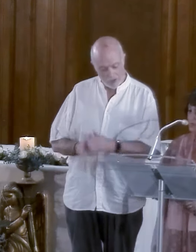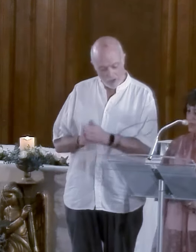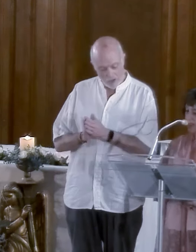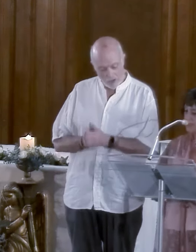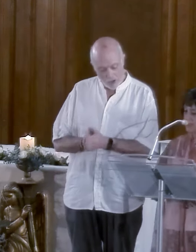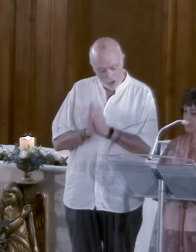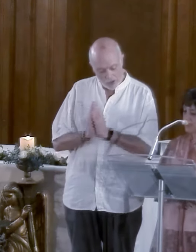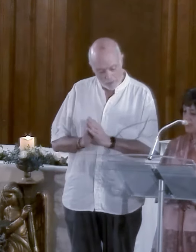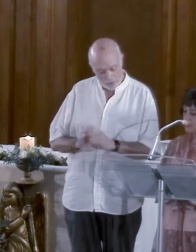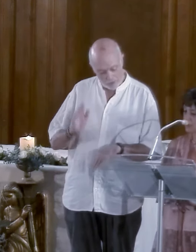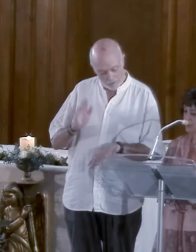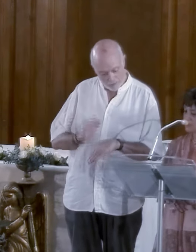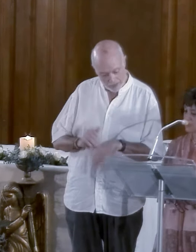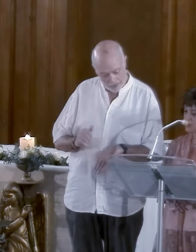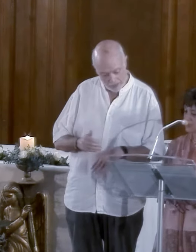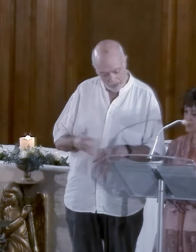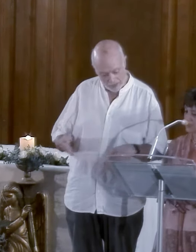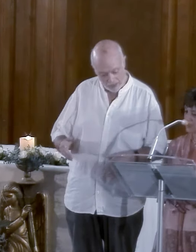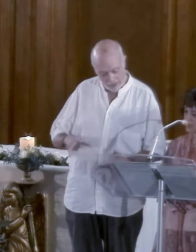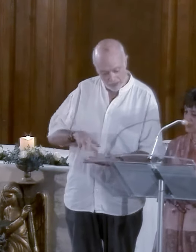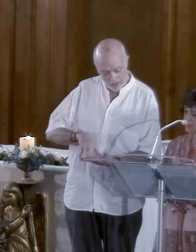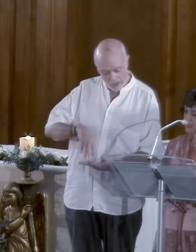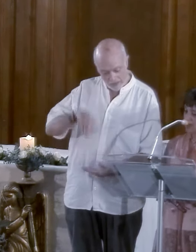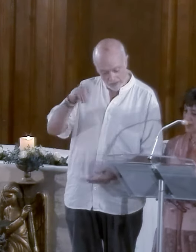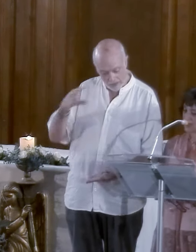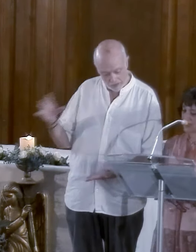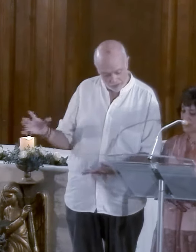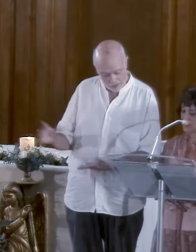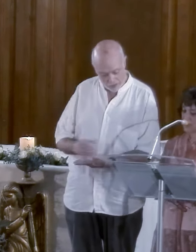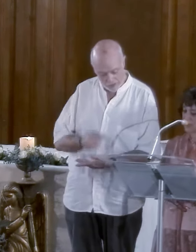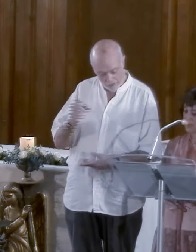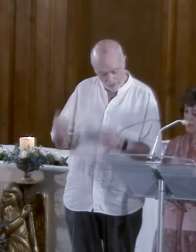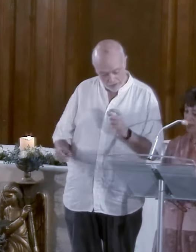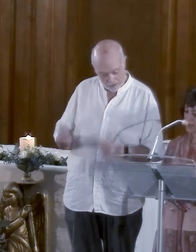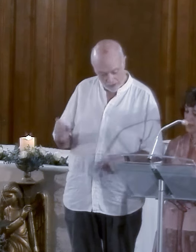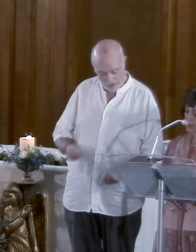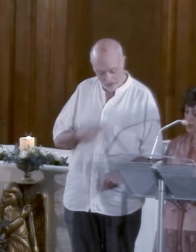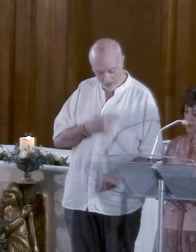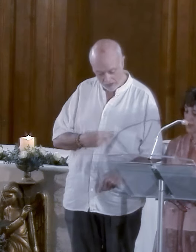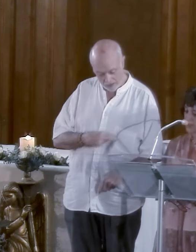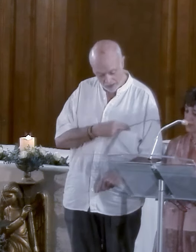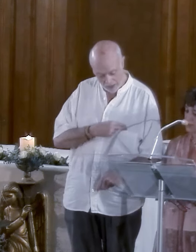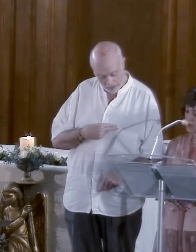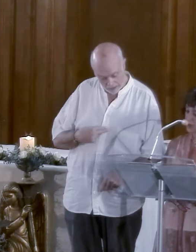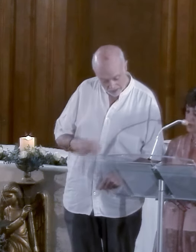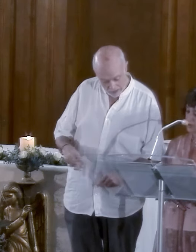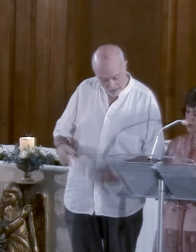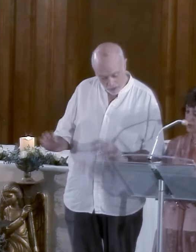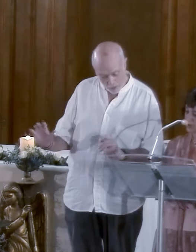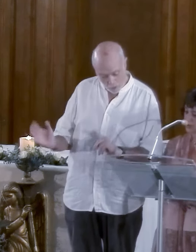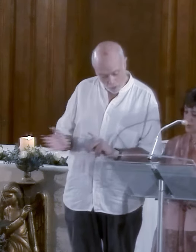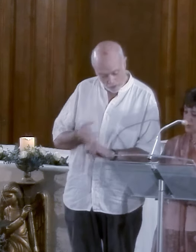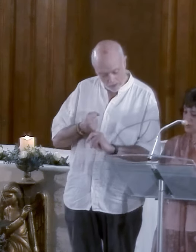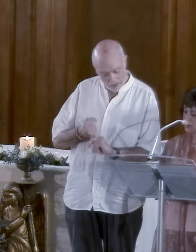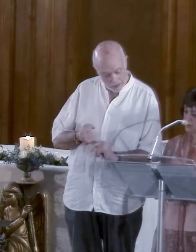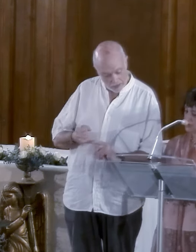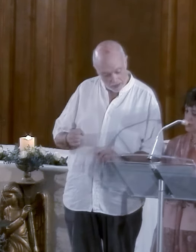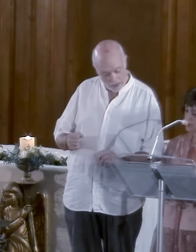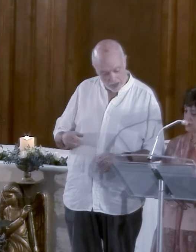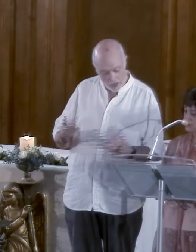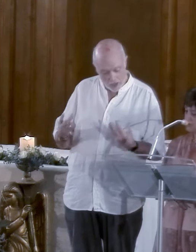Oremos para que la Iglesia y todas las personas cristianas alcancen la unidad con la guía del único pastor,